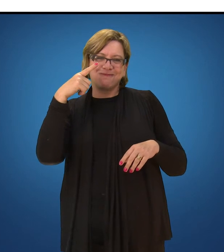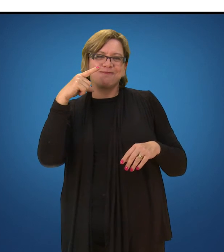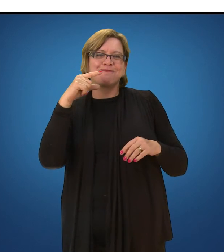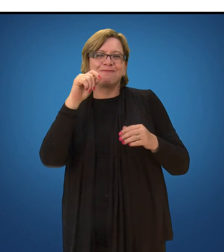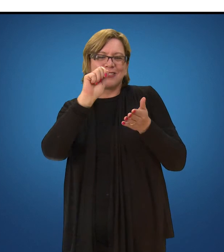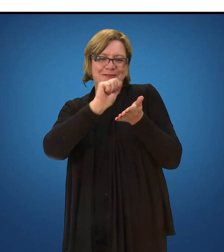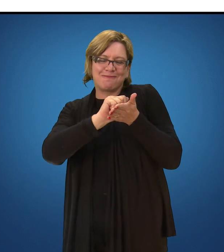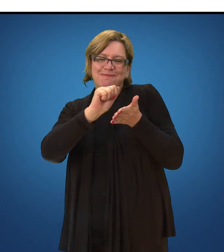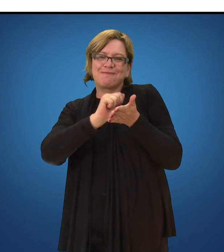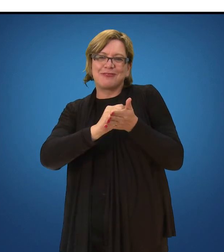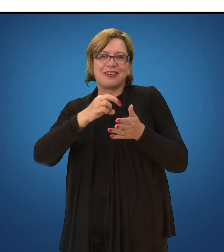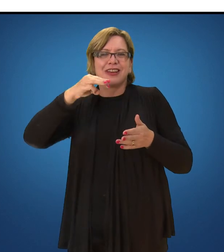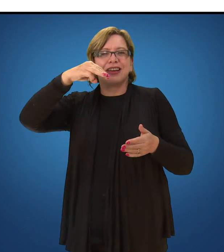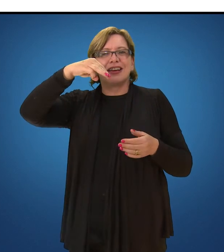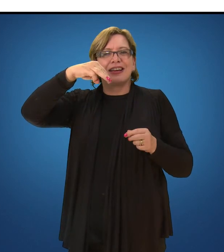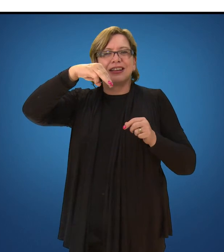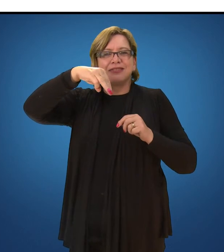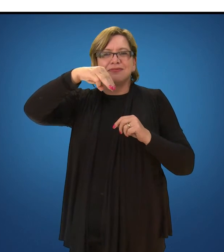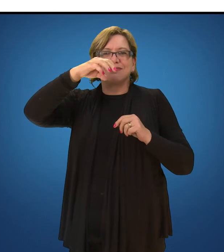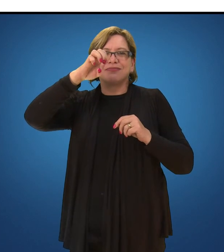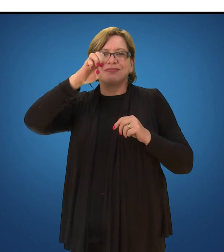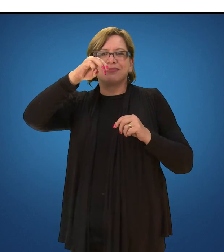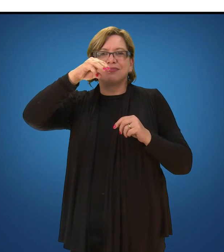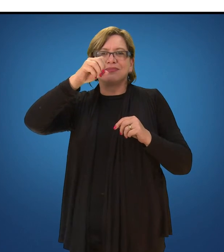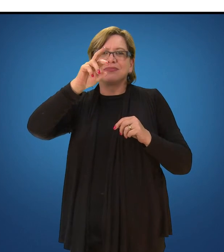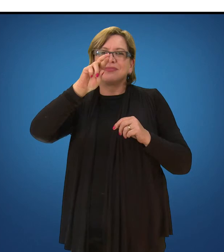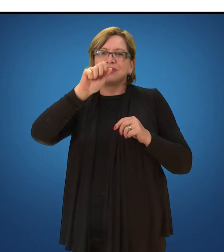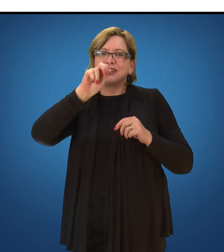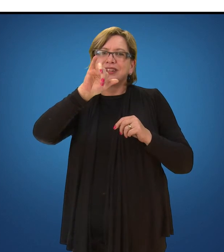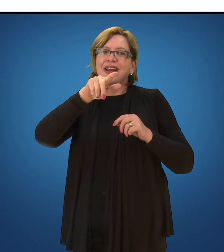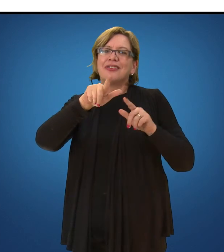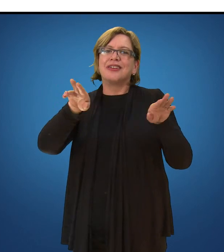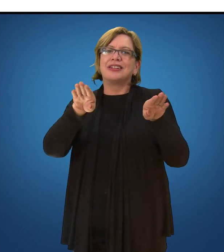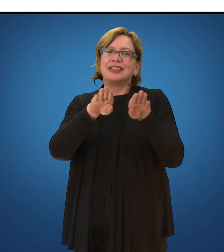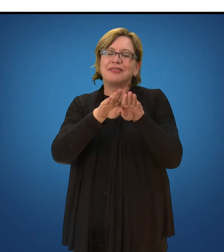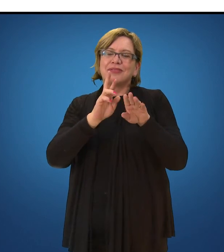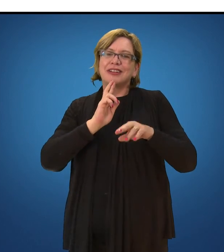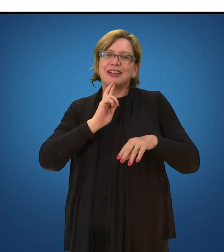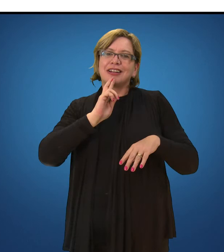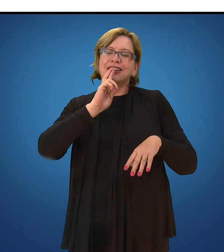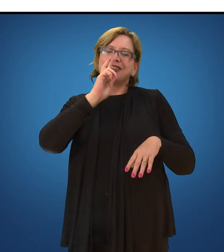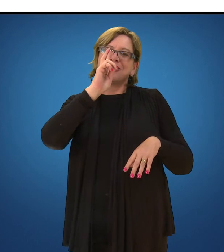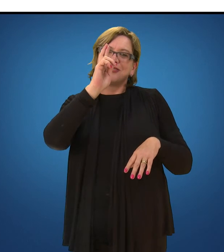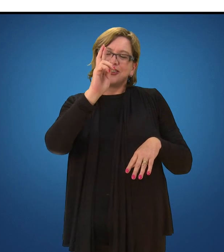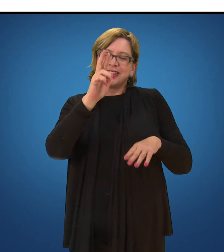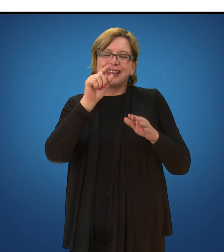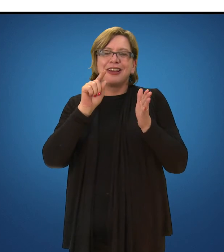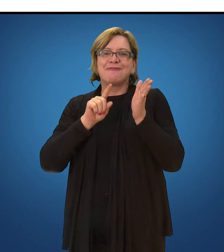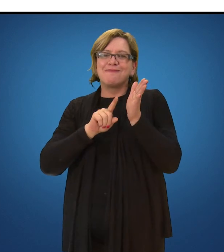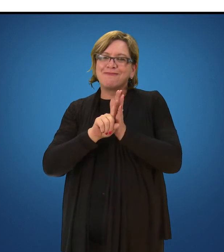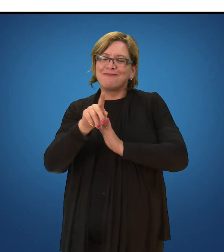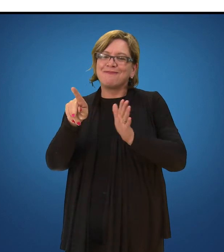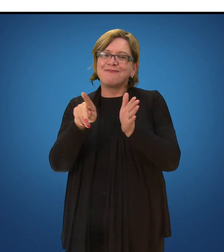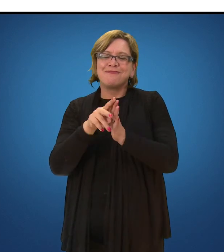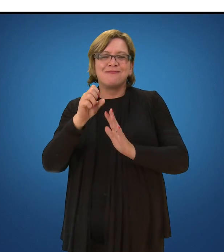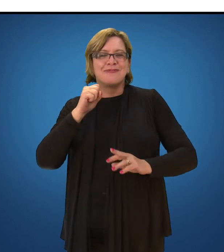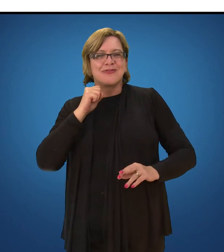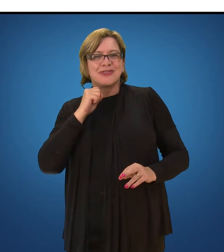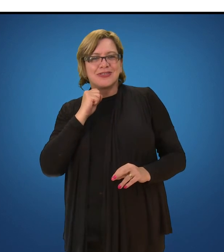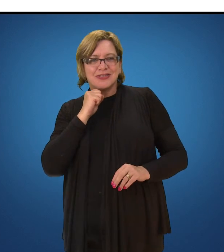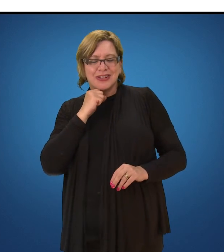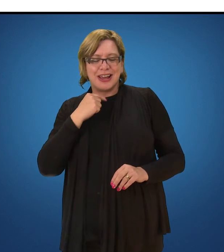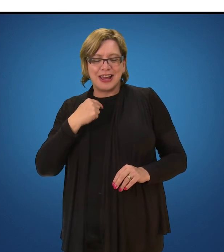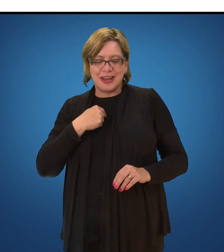talvez, cumprir um pouco aquela tarefa socrática. Que tarefa socrática? A tarefa de